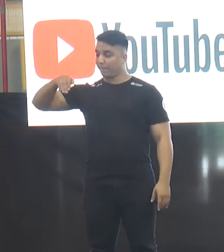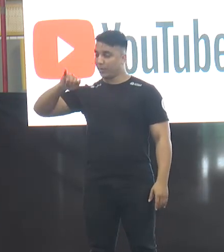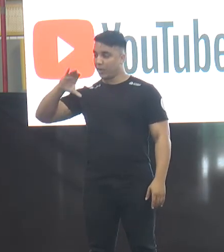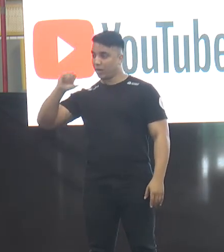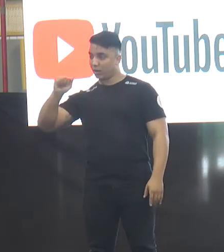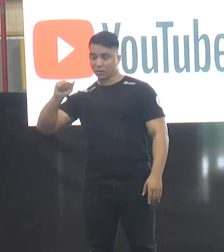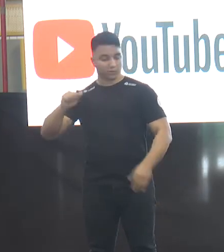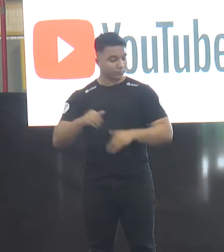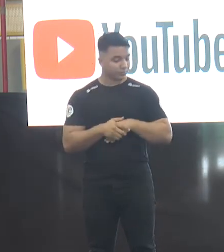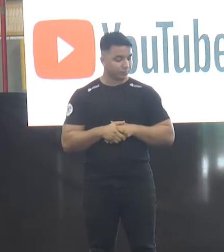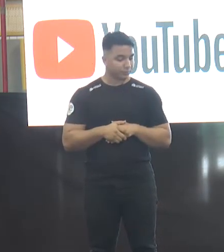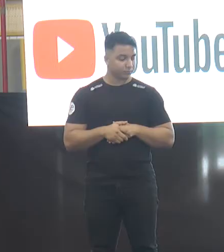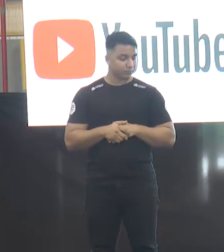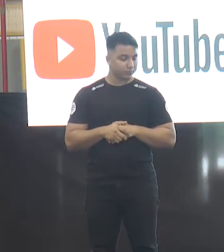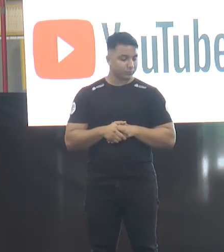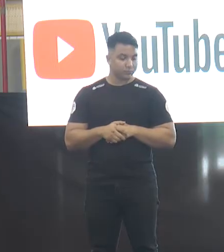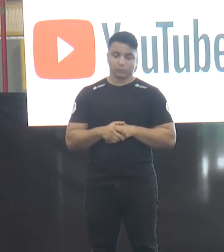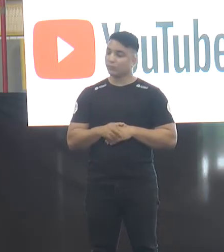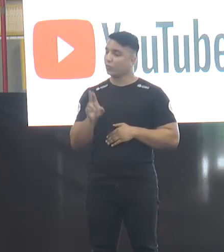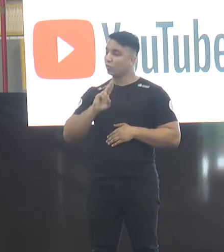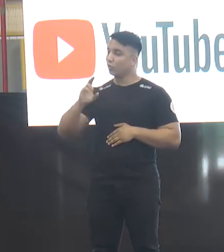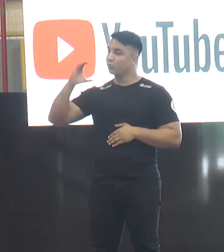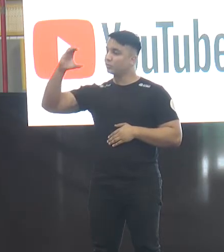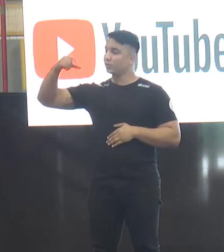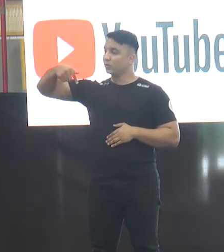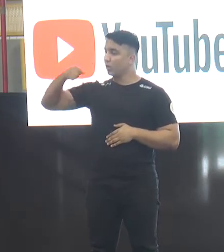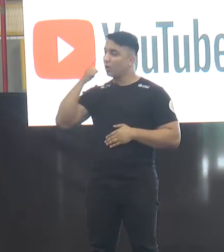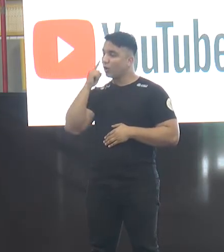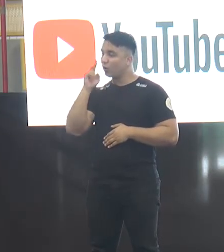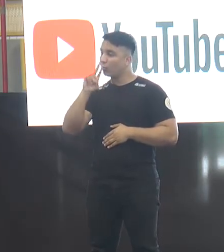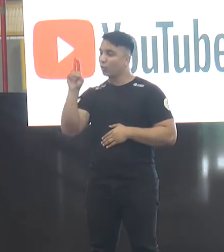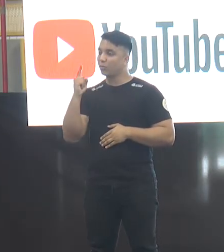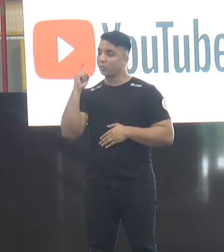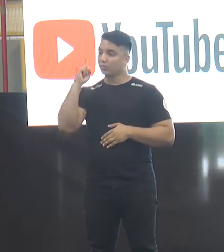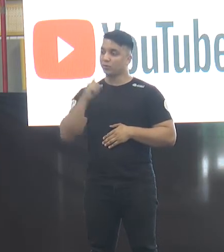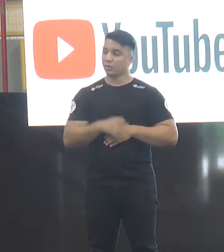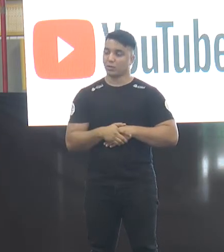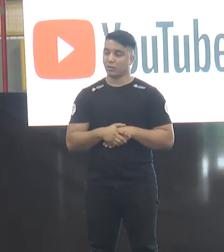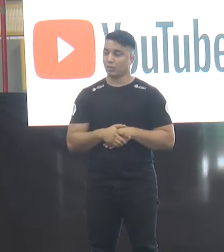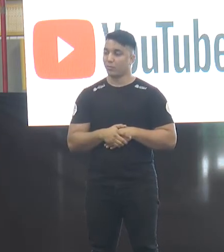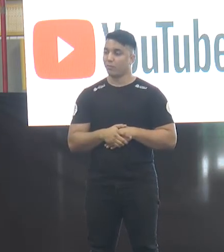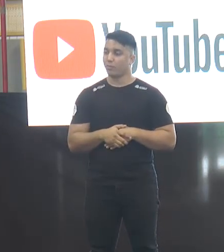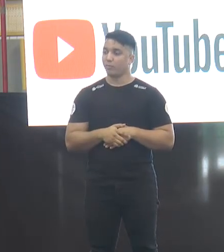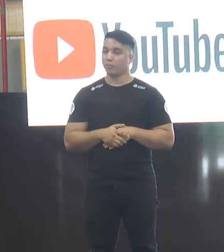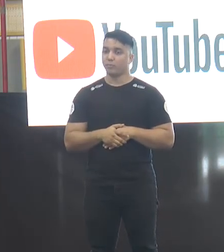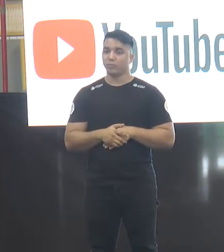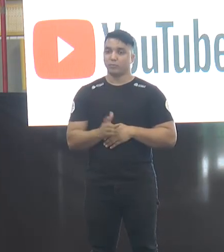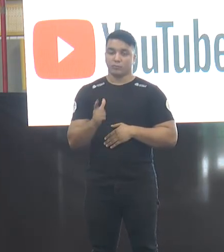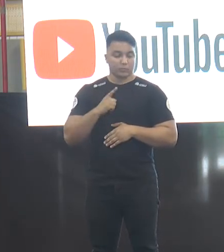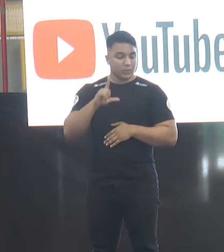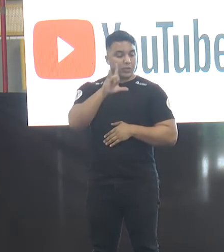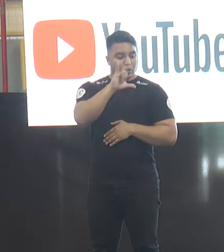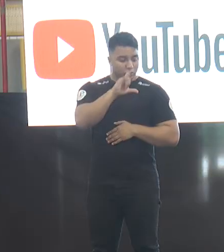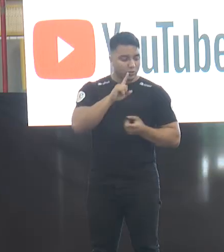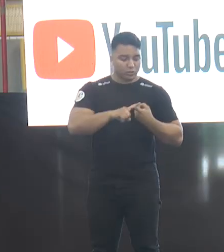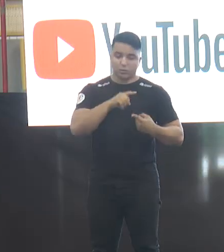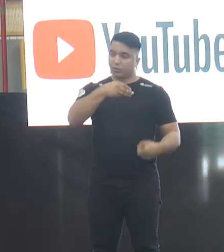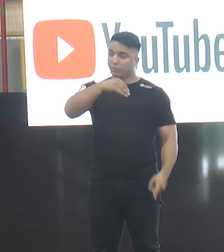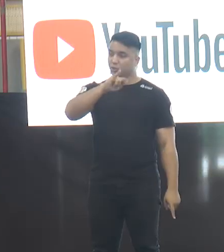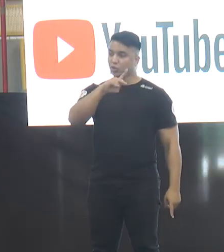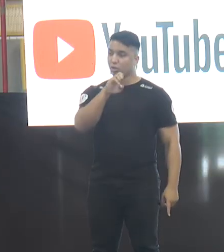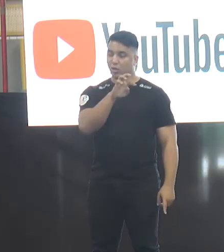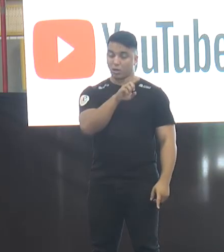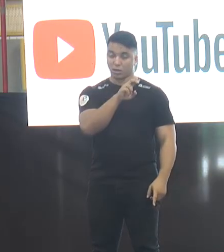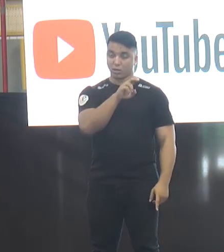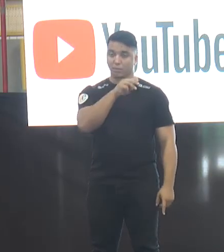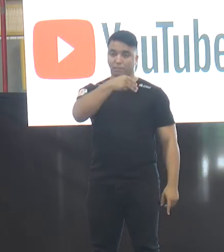mundo mais um pouco. Então, olha lá quando der certo. Quem quiser bater um papo, Instagram, Michel